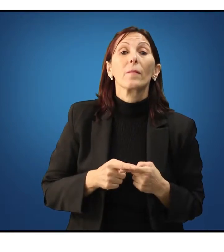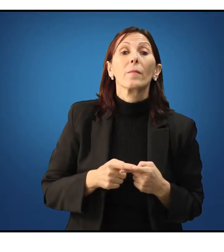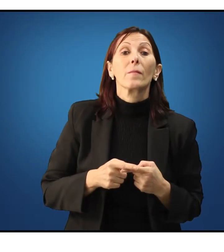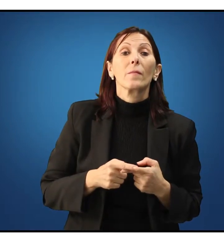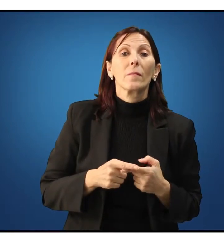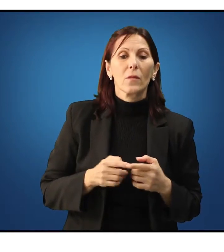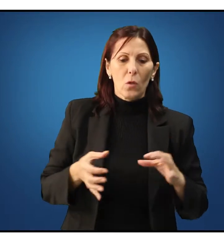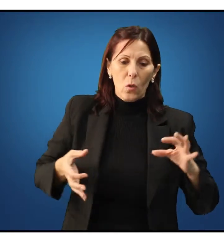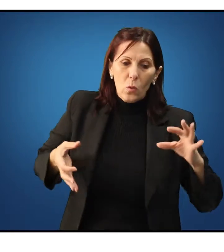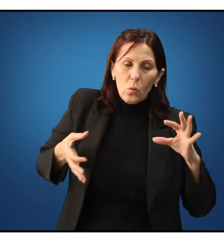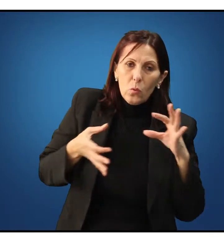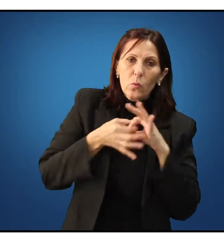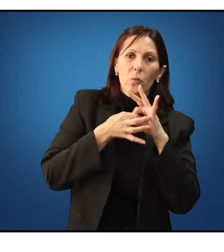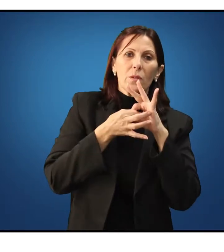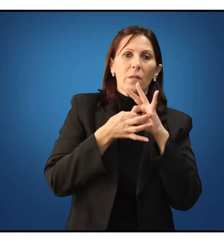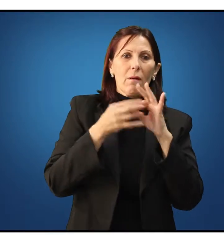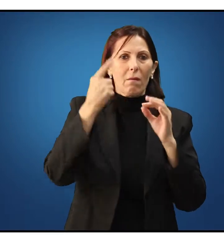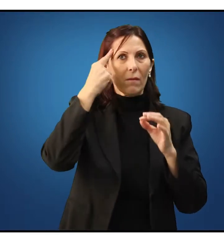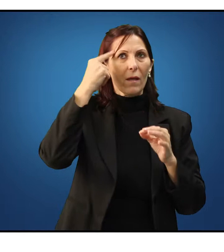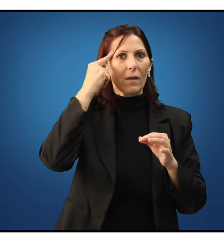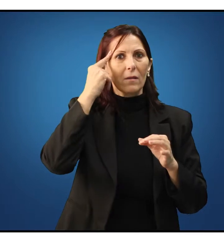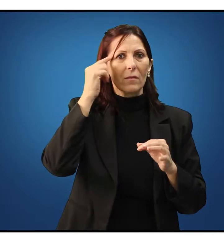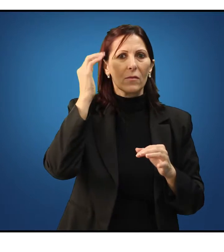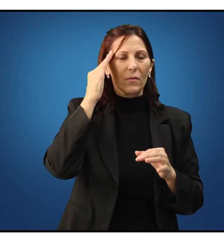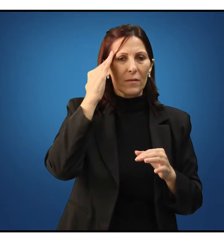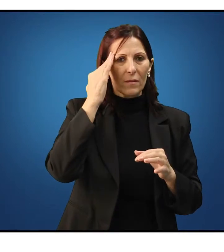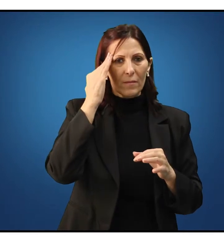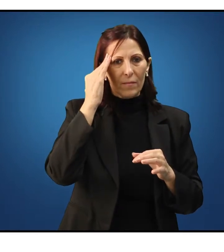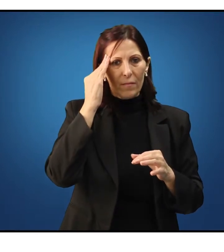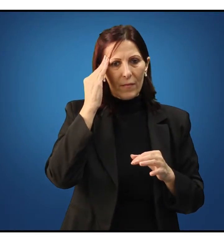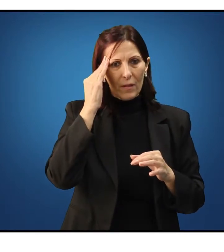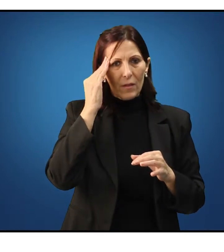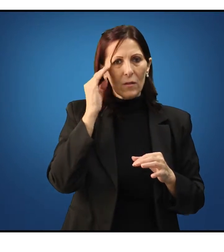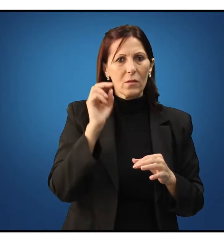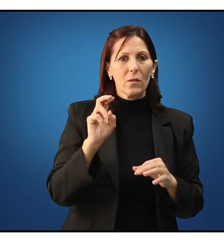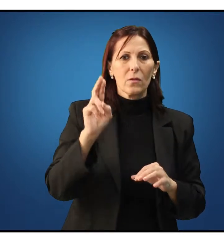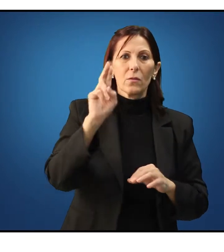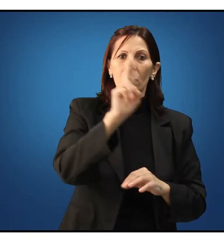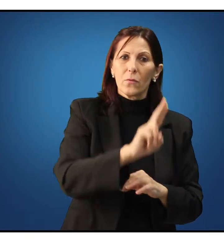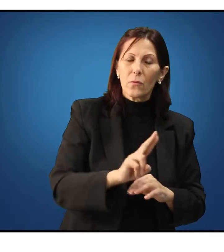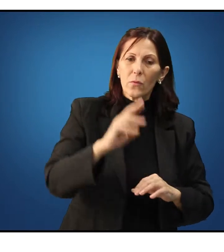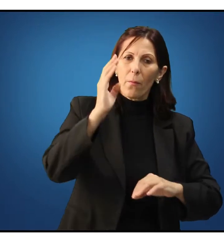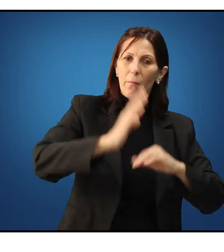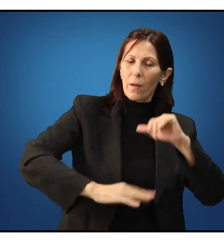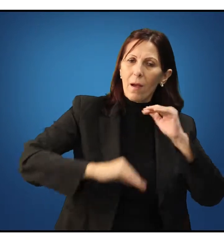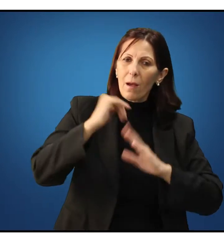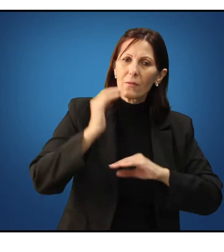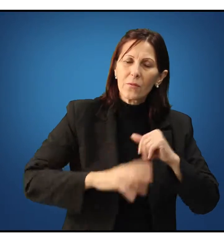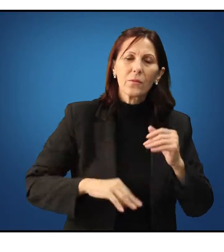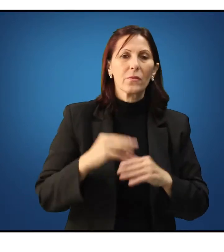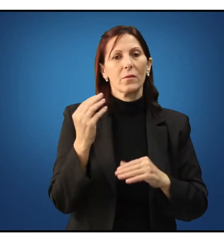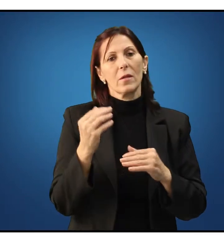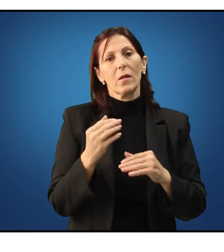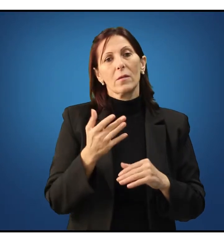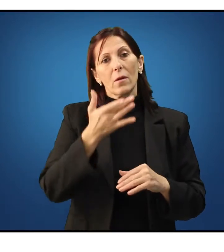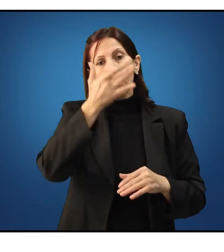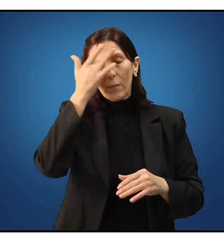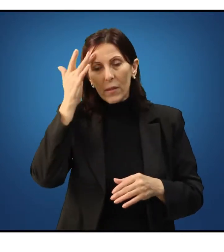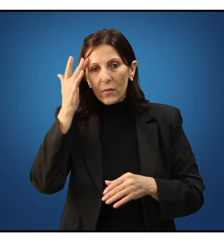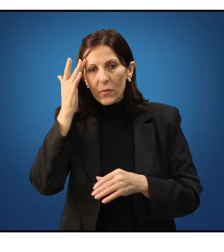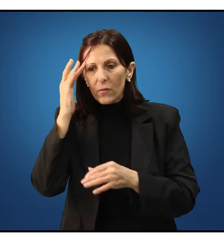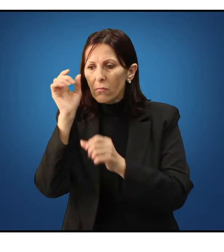junta-se a ideia do saber com a ideia de utilidade prática e, portanto, o homem inventa